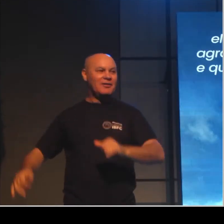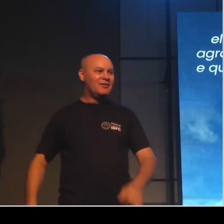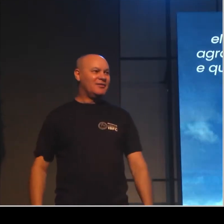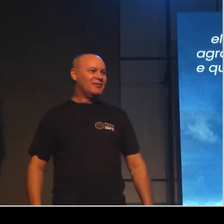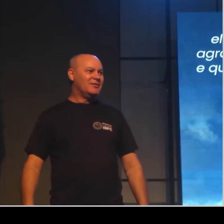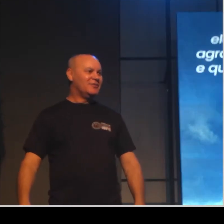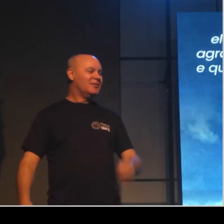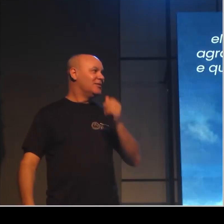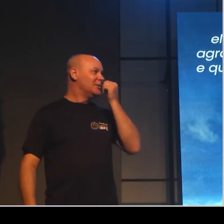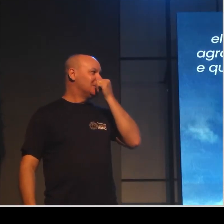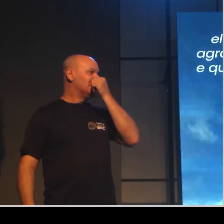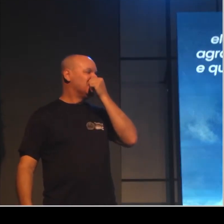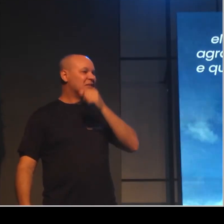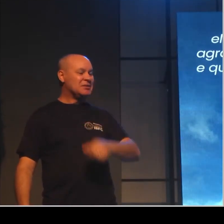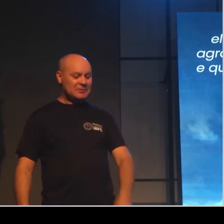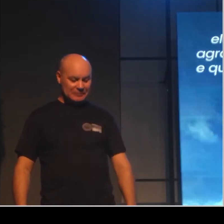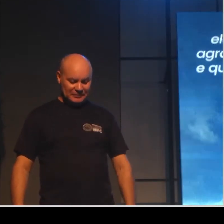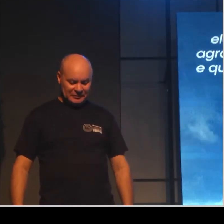Não, porque